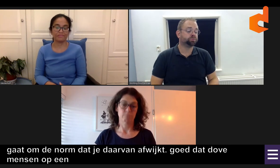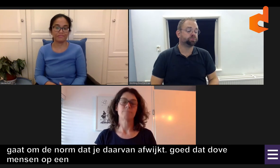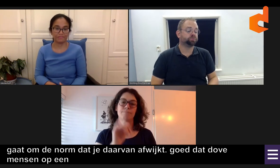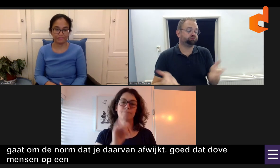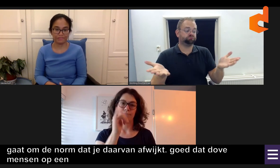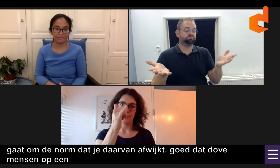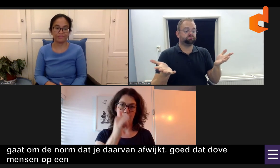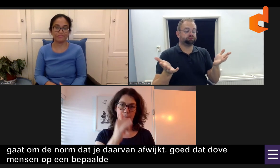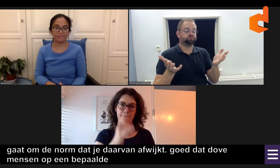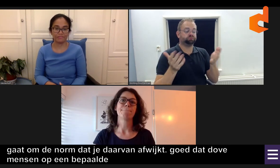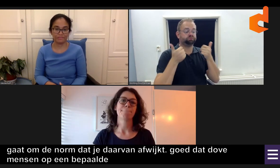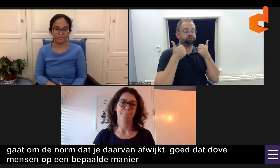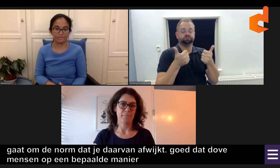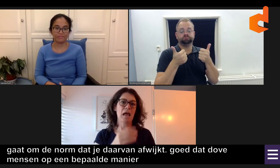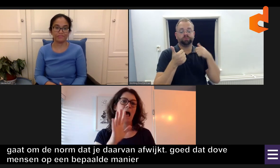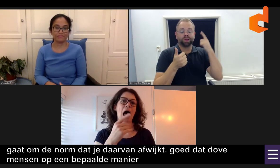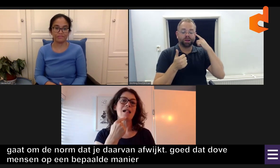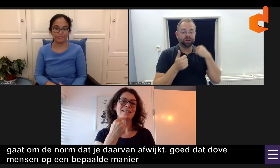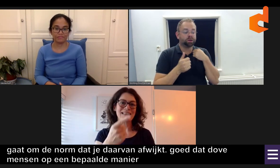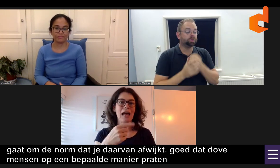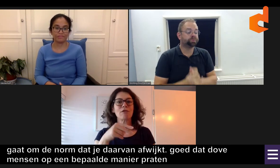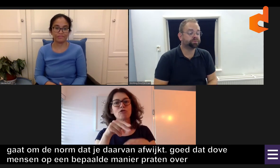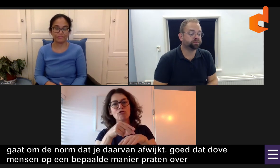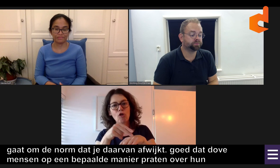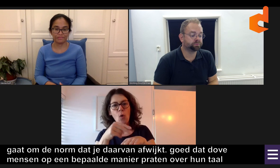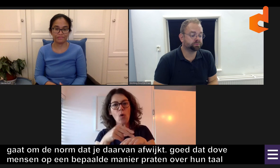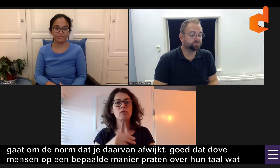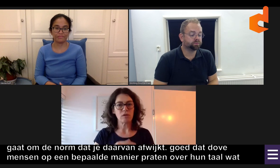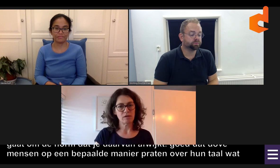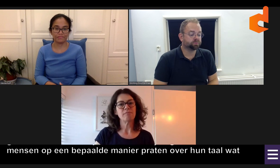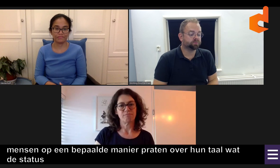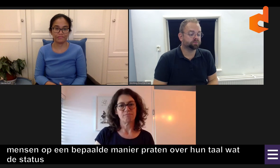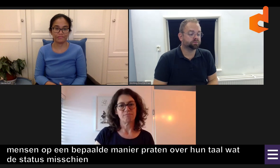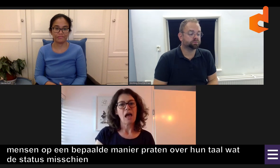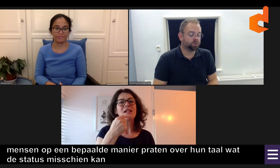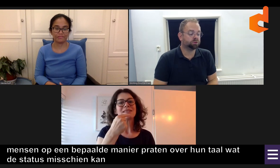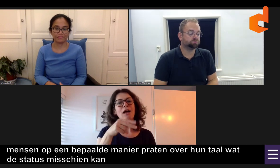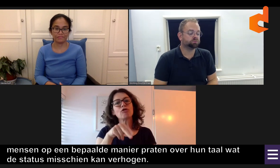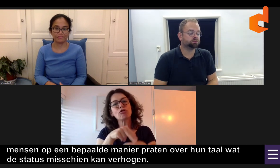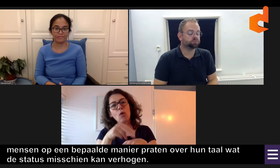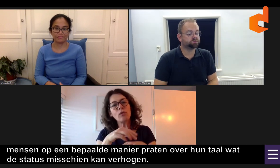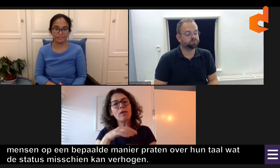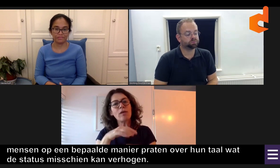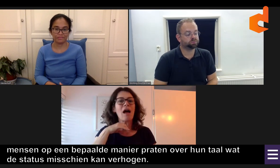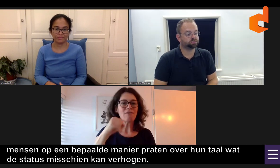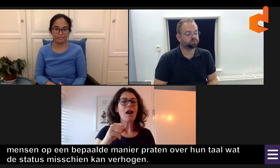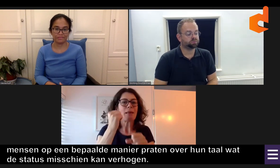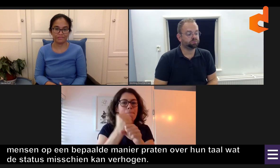misschien van die taal ook wel kan verhogen. Corrie zegt ja. Ja, nodig hebben. Ja, als je zegt ik heb iets